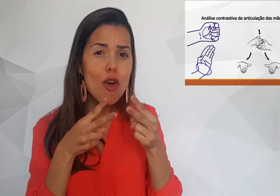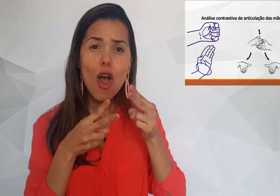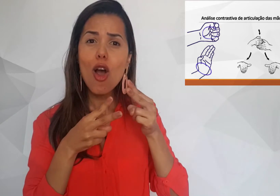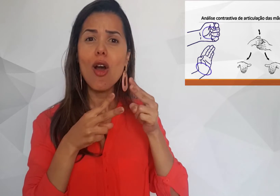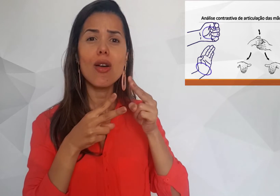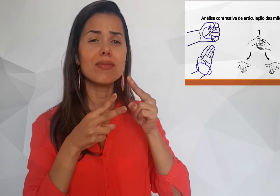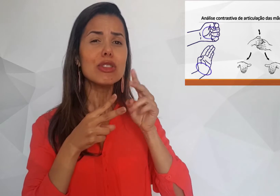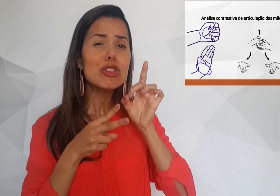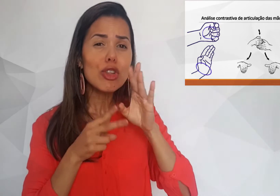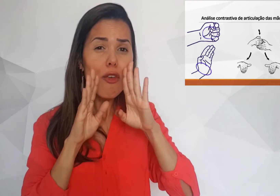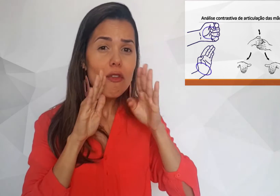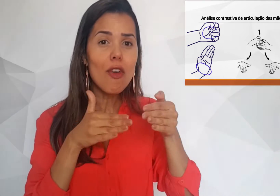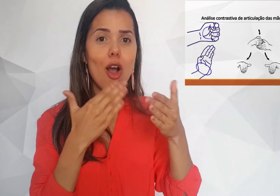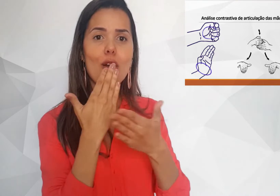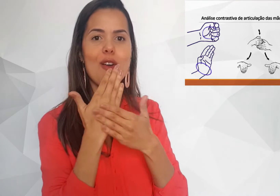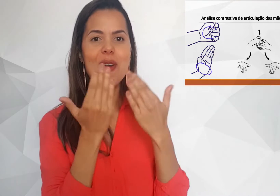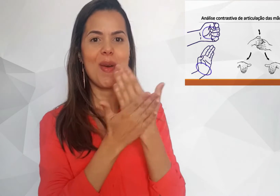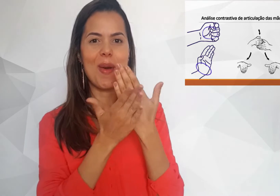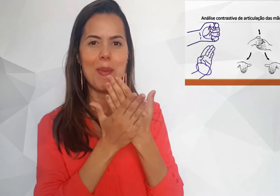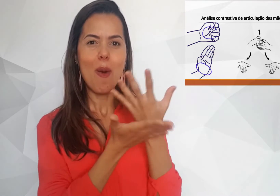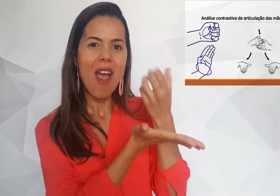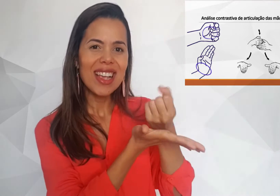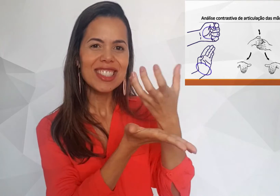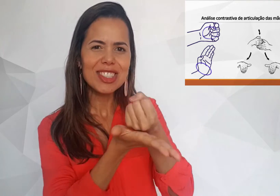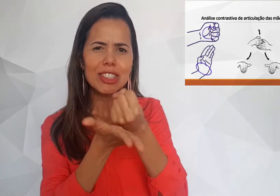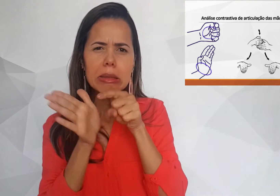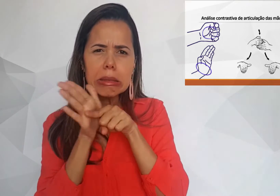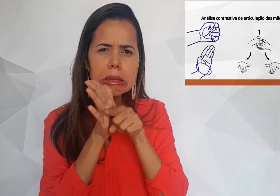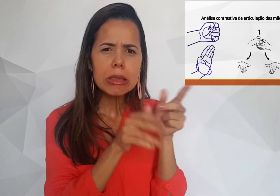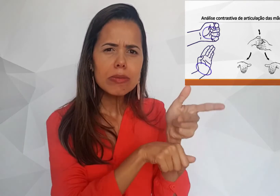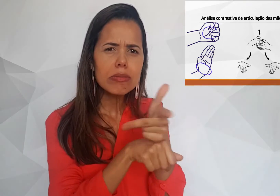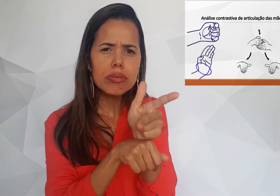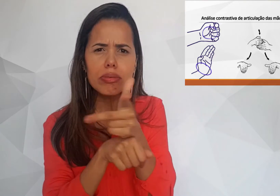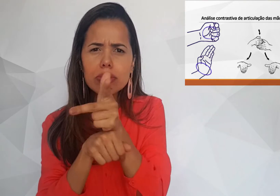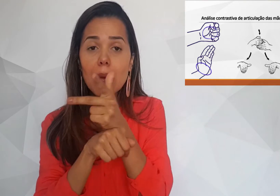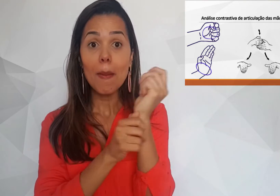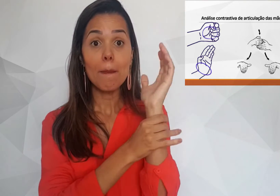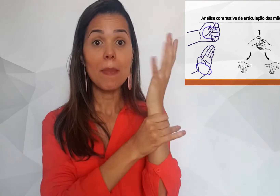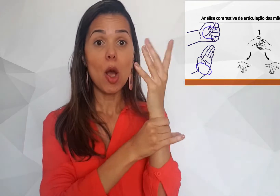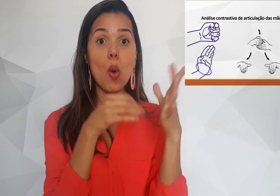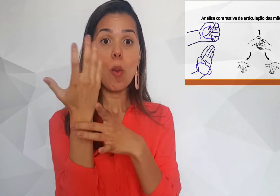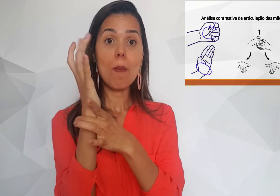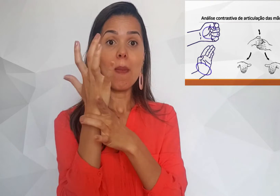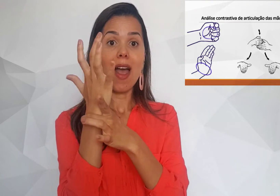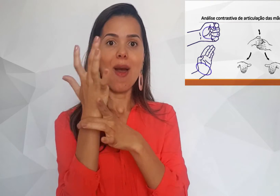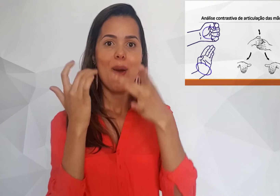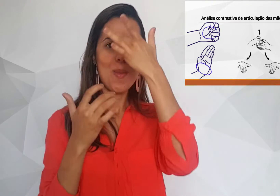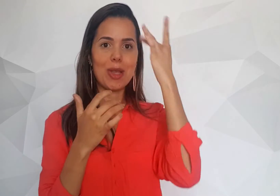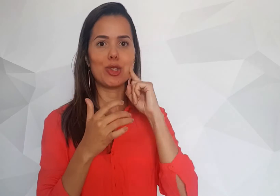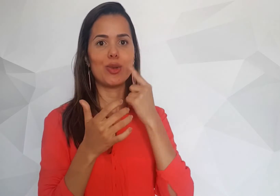eram por acaso, né? Começou-se a perceber a partir dessas distintas formas de mão